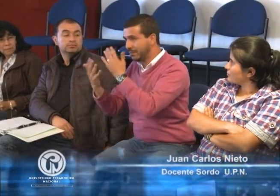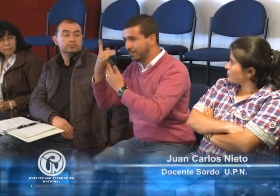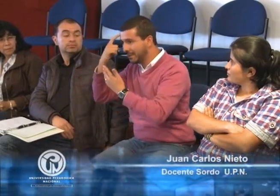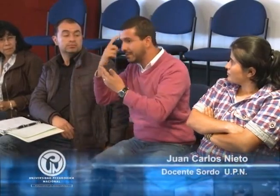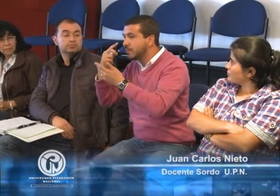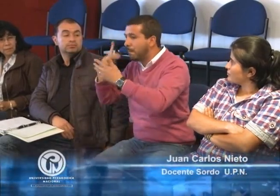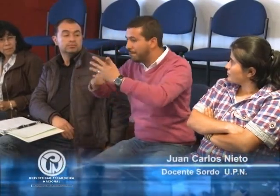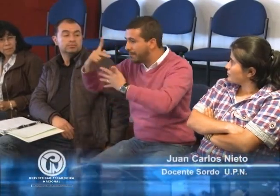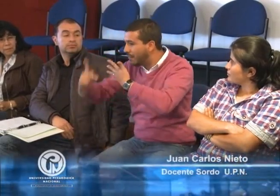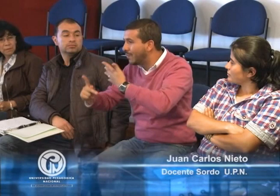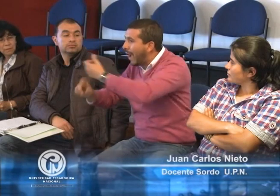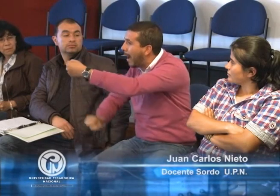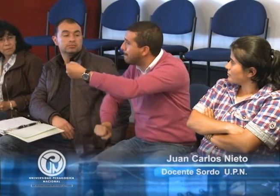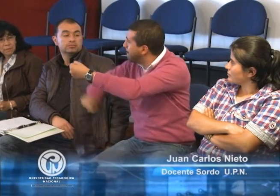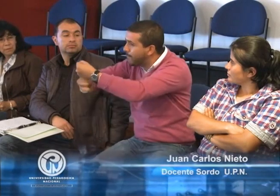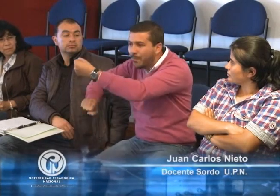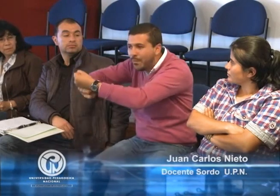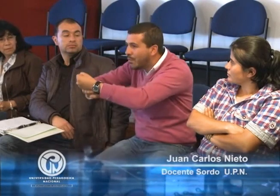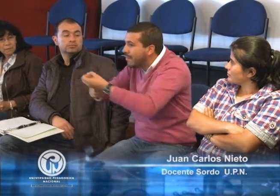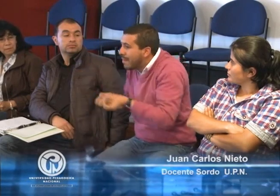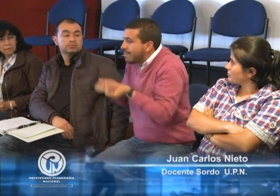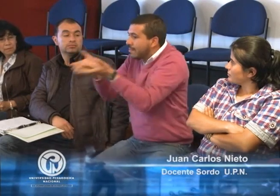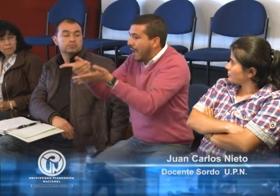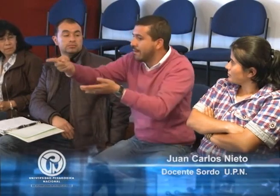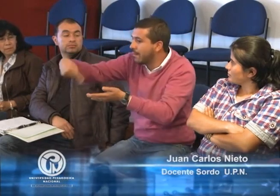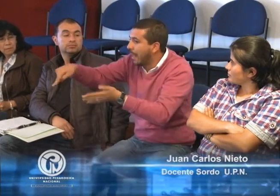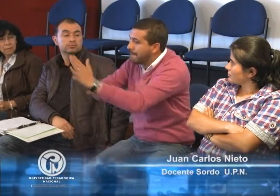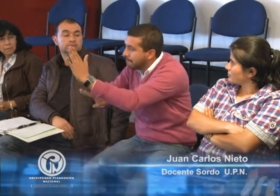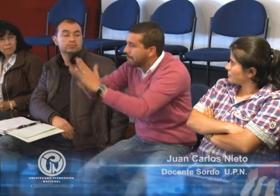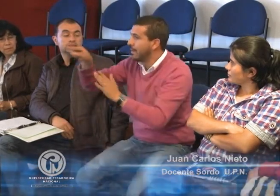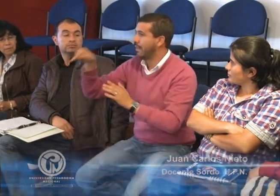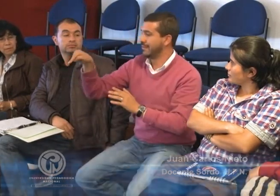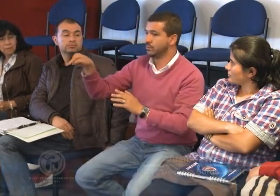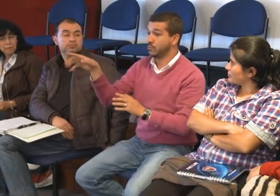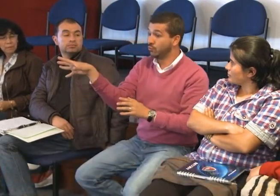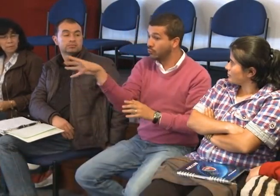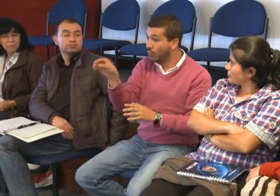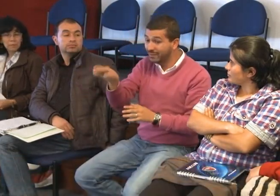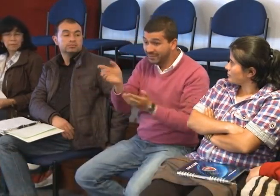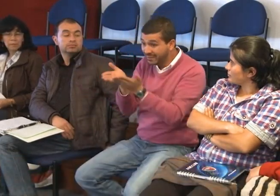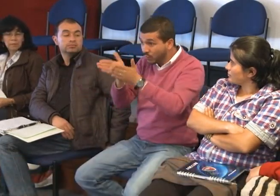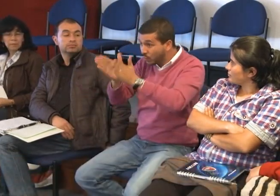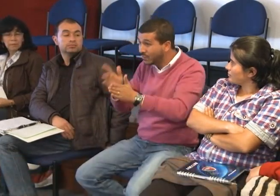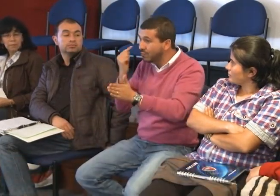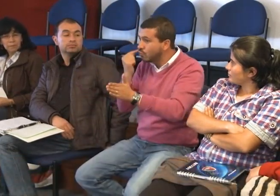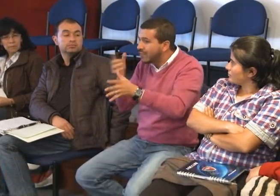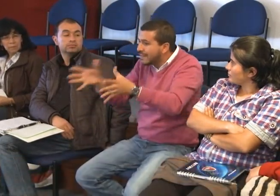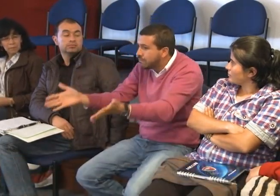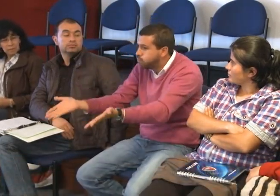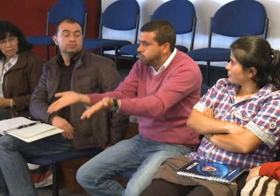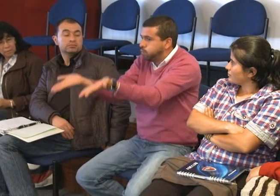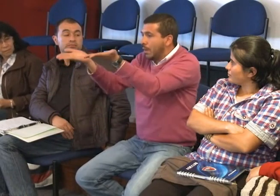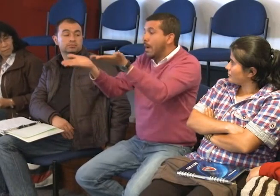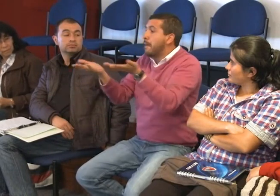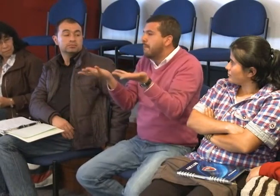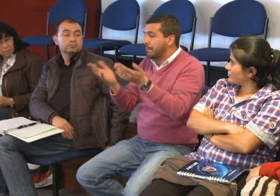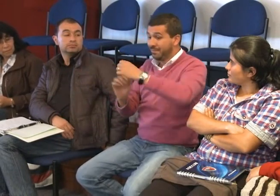una realidad que nosotros no podemos tapar. Pero nosotros debemos apoyar a los estudiantes a que desarrollen esa habilidad en la segunda